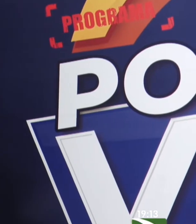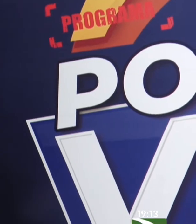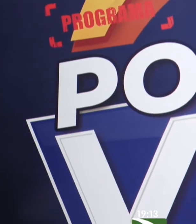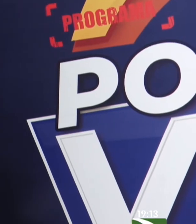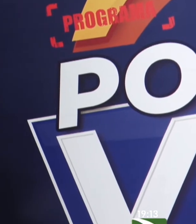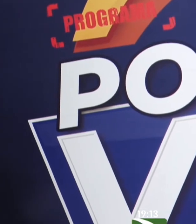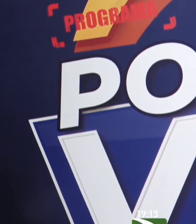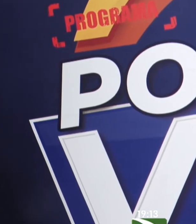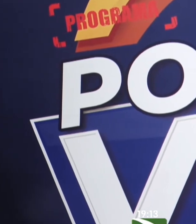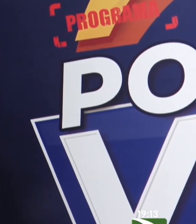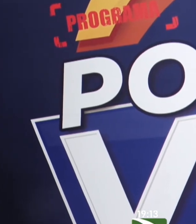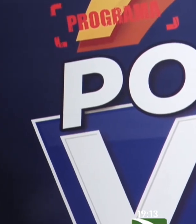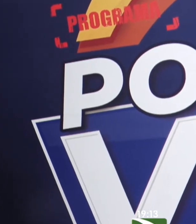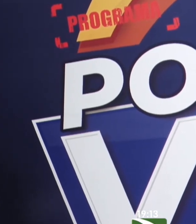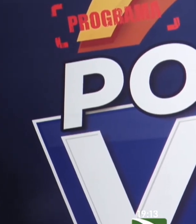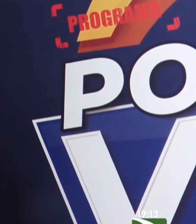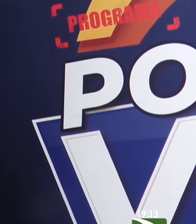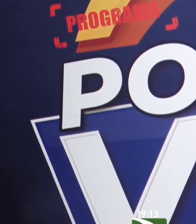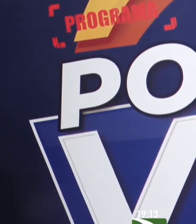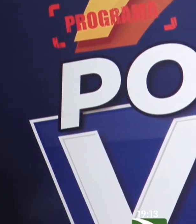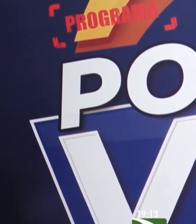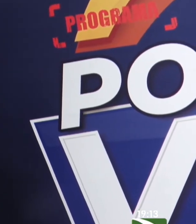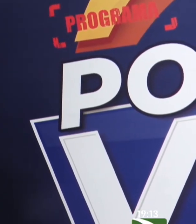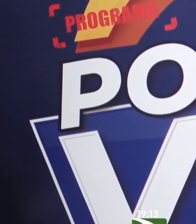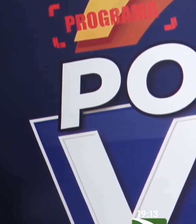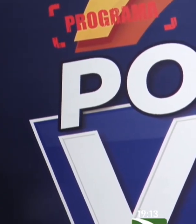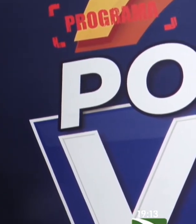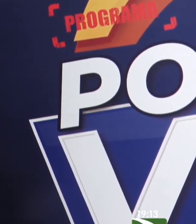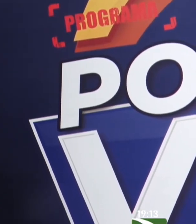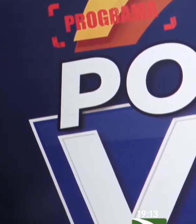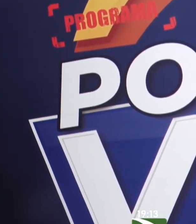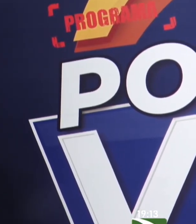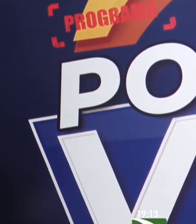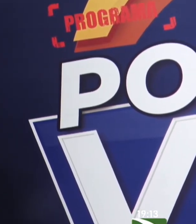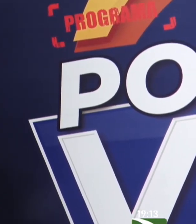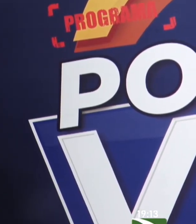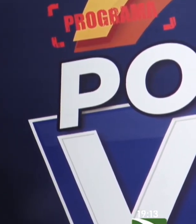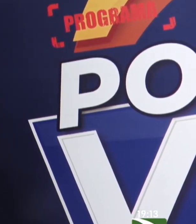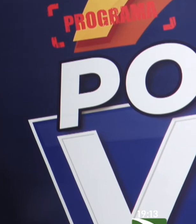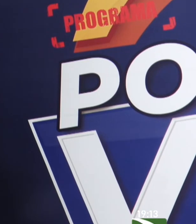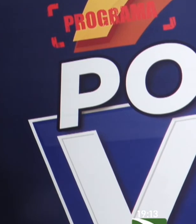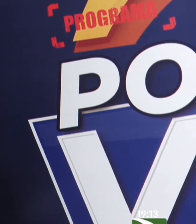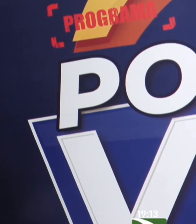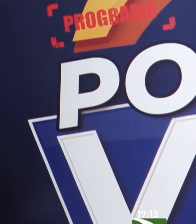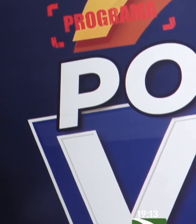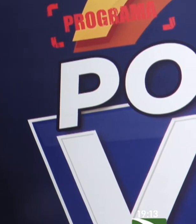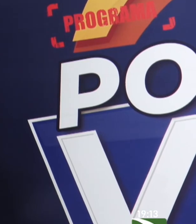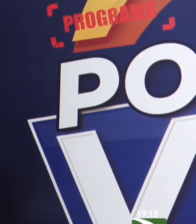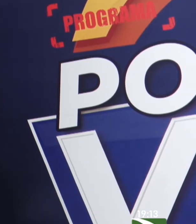aqui da Rema. Eu moro distante. Eu tenho um gasto alto. Alto pra vir pra cá, pra Rema.